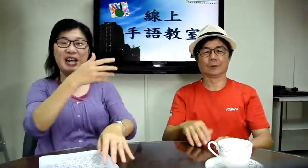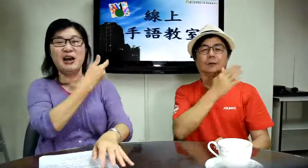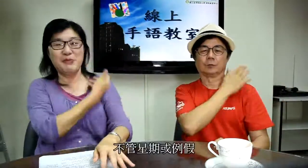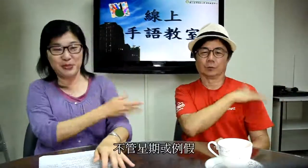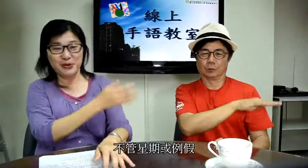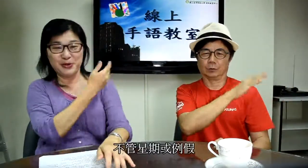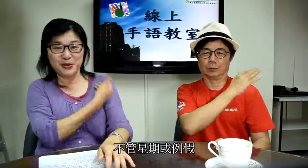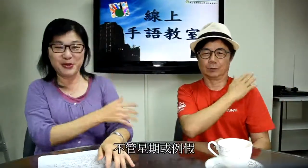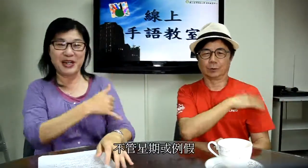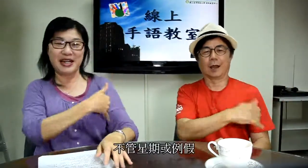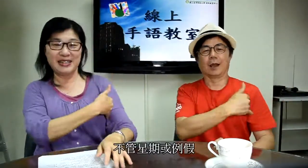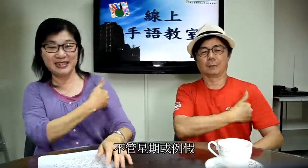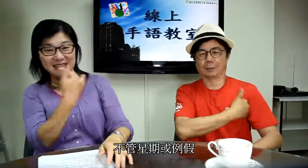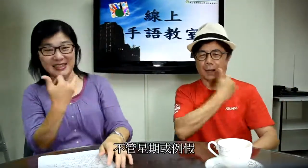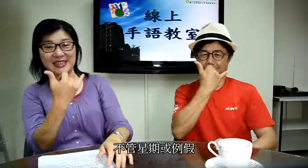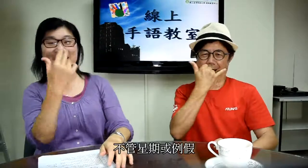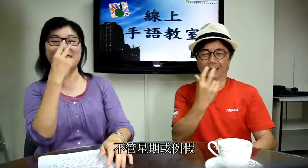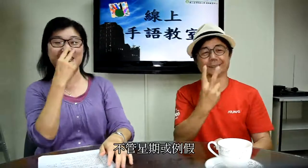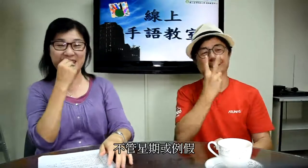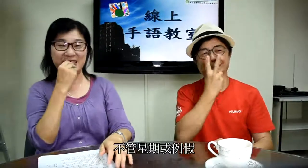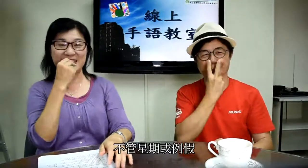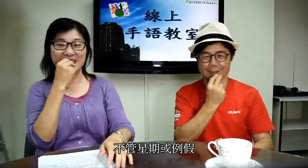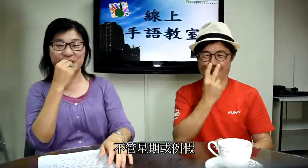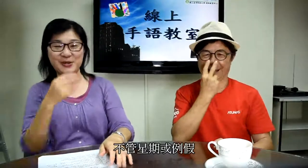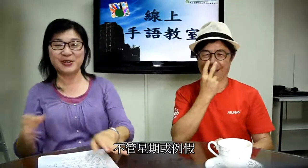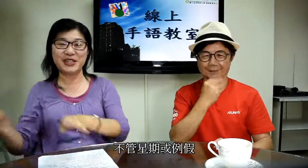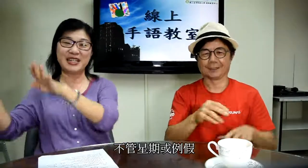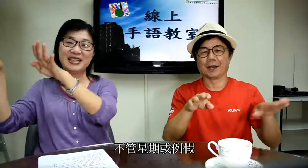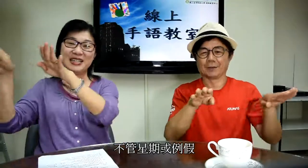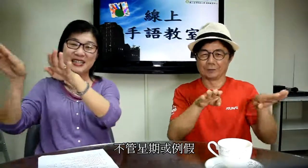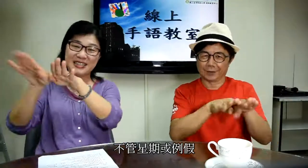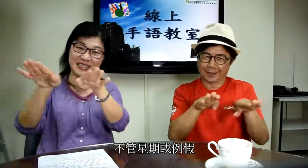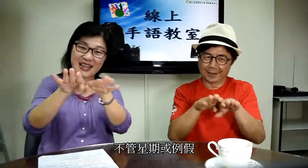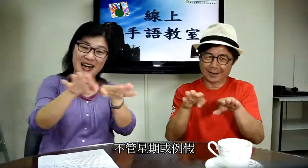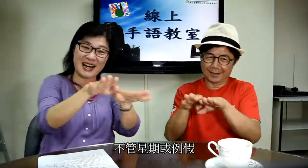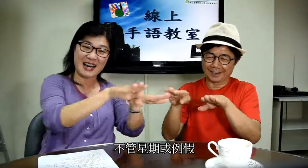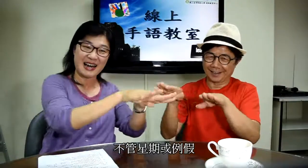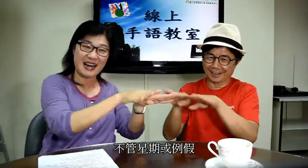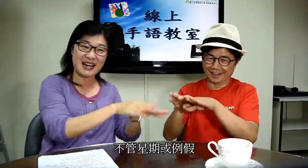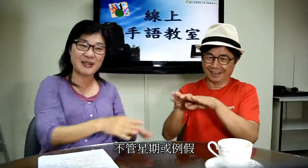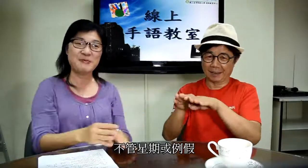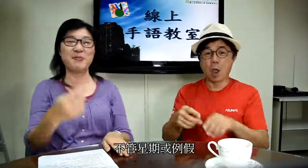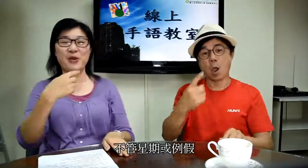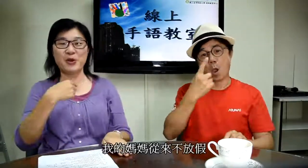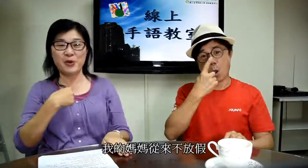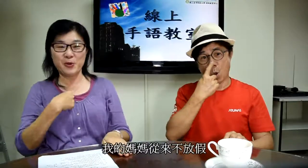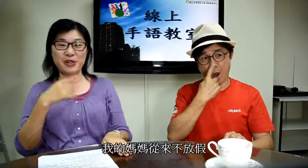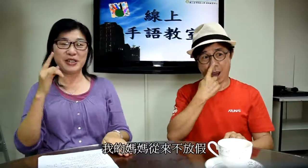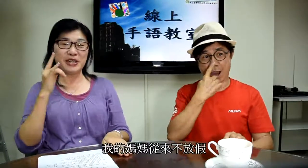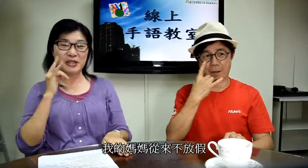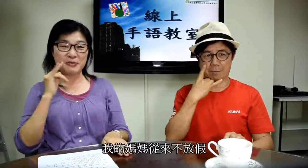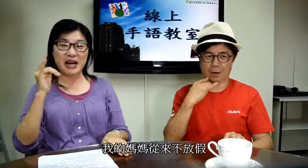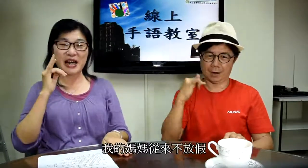忽观星起我离家。我的妈